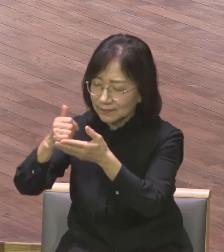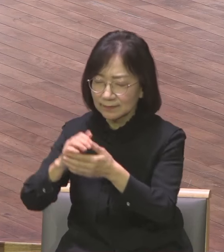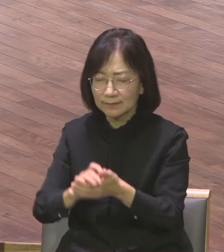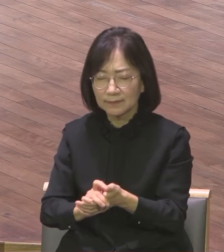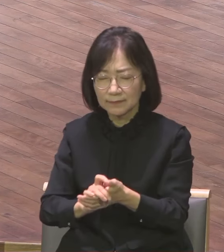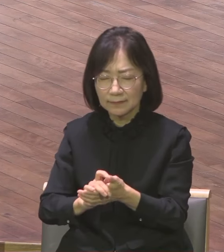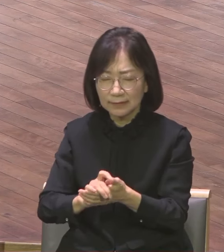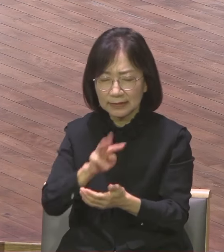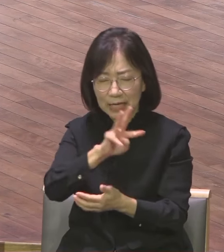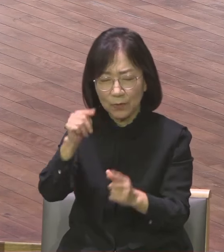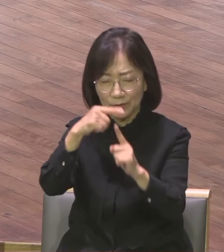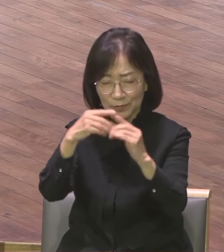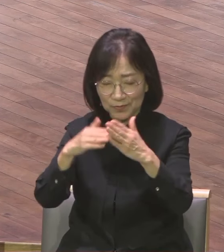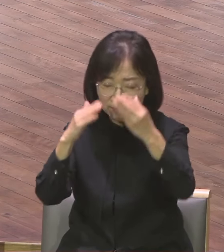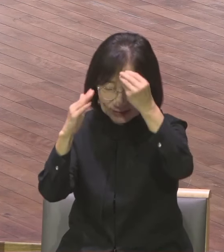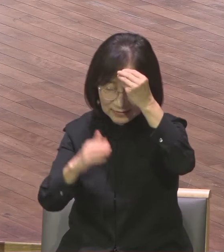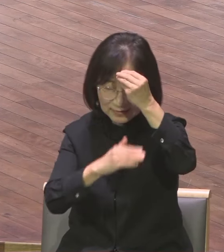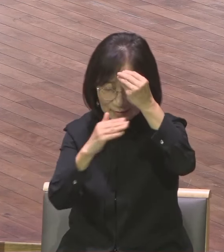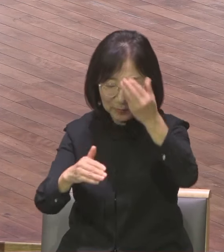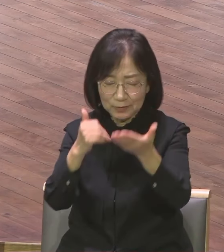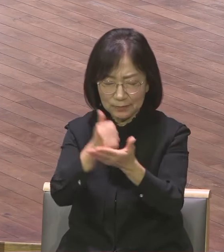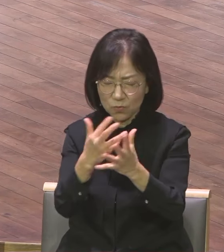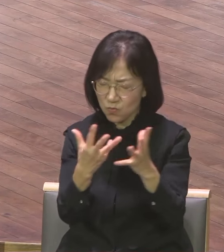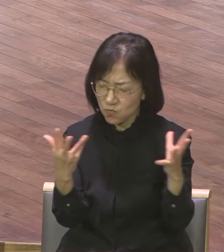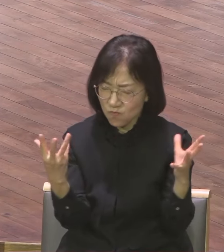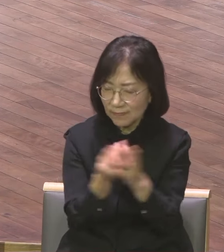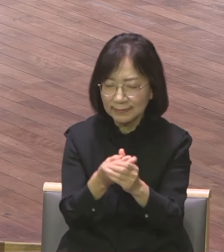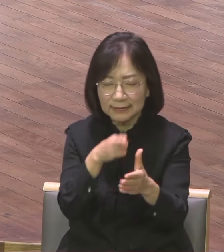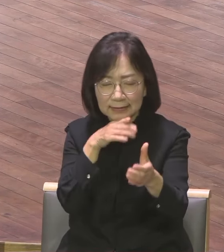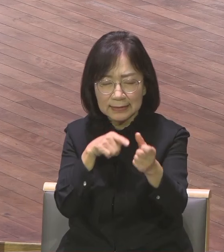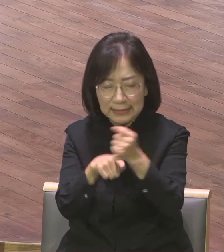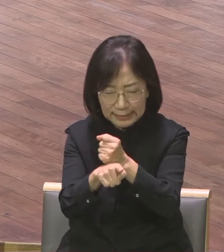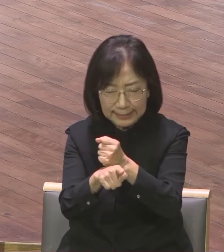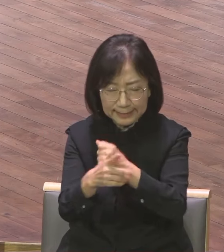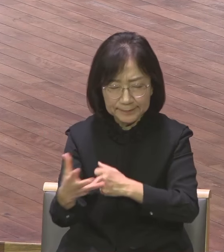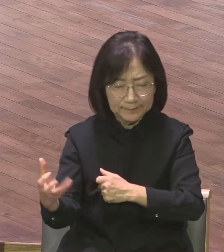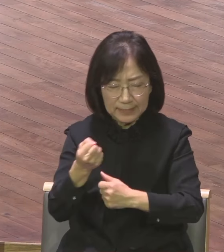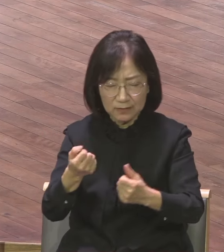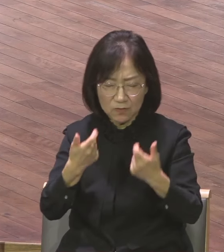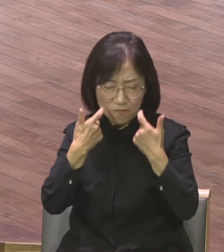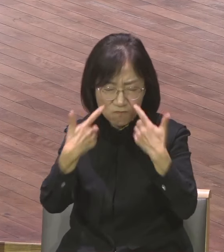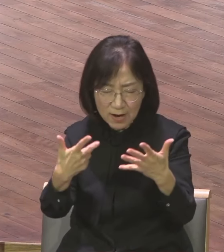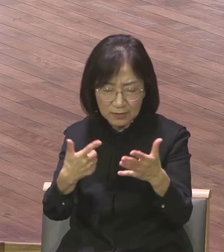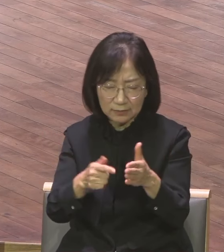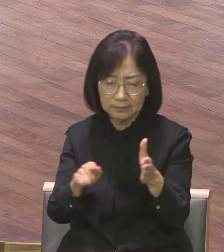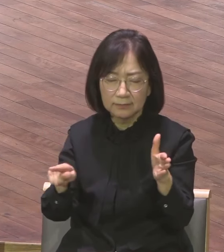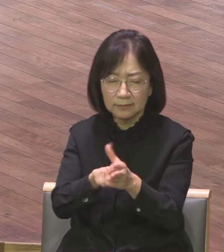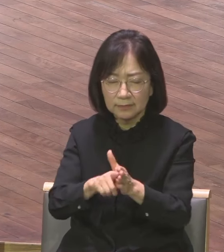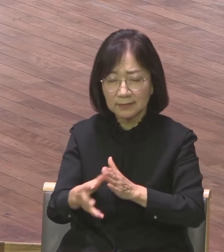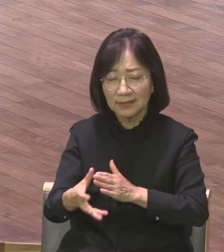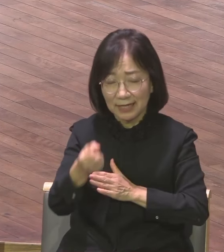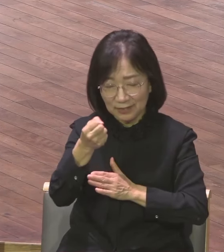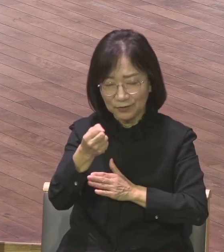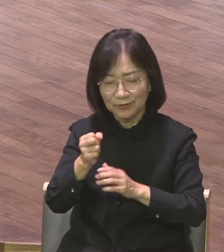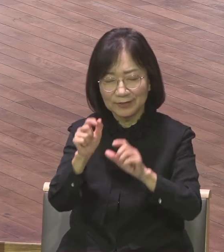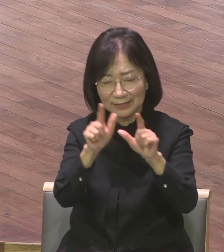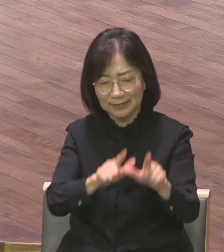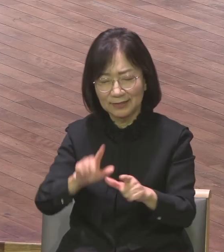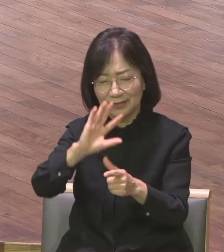영계 모든 성도들 절대 진리 위에 굳건히 서는 믿음 가진 신앙인들이 되게